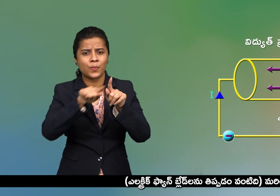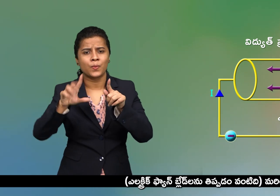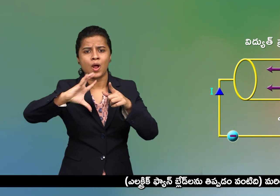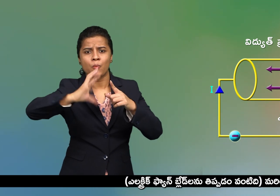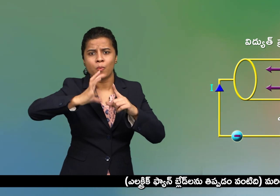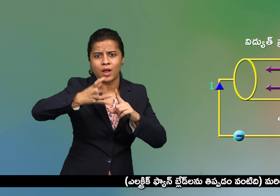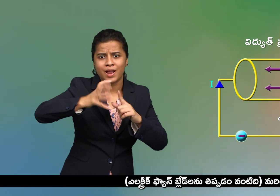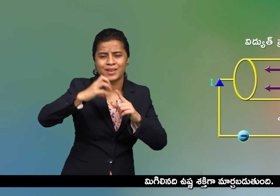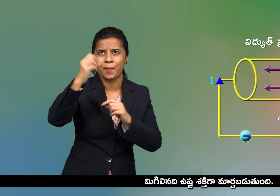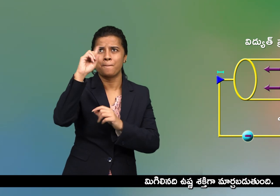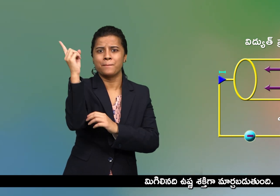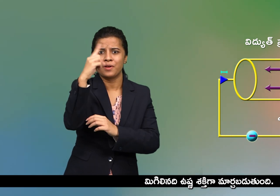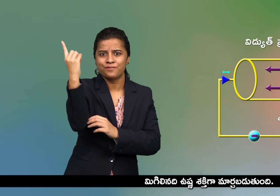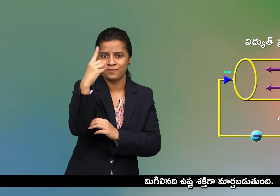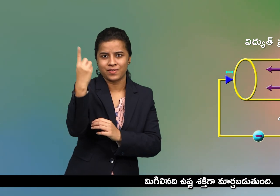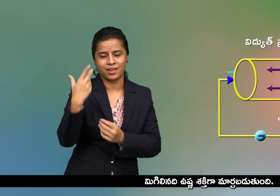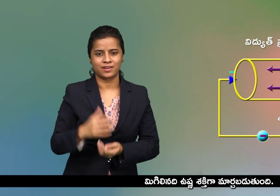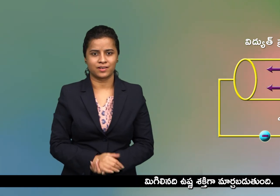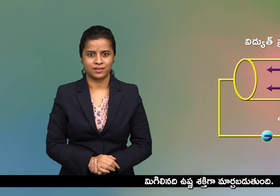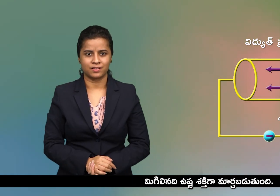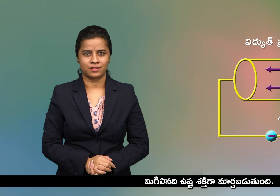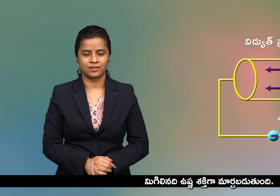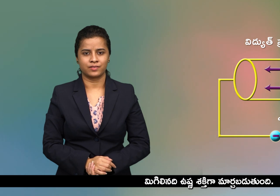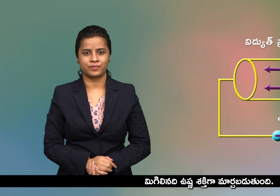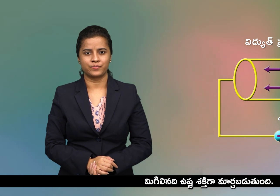వంటిది. మరియు మిగిలినది ఉష్ణశక్తిగా మార్చబడుతుంది.